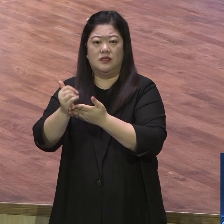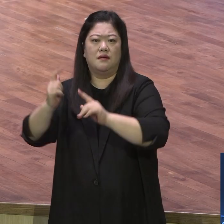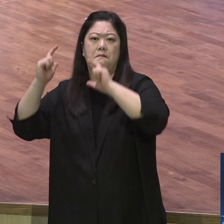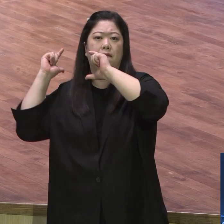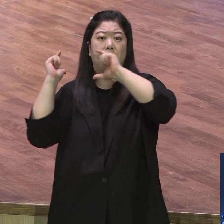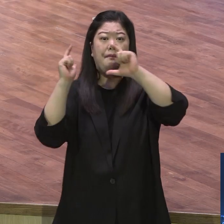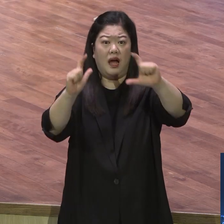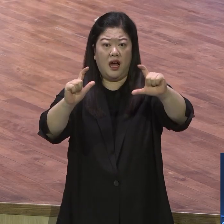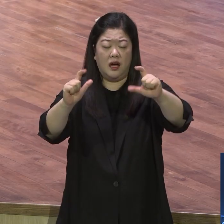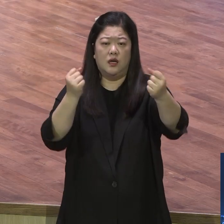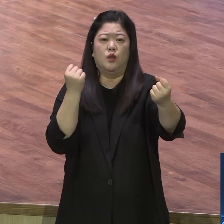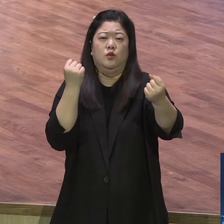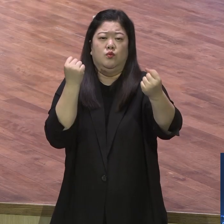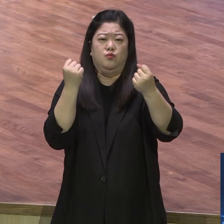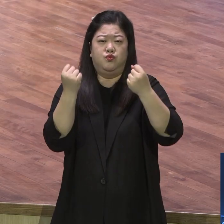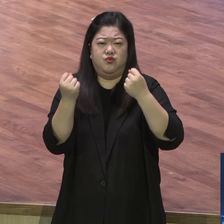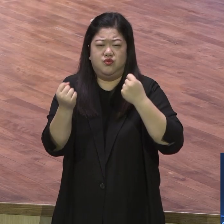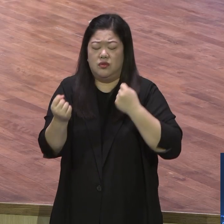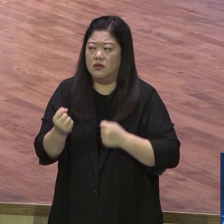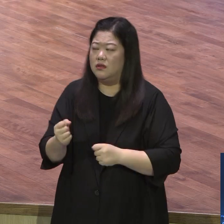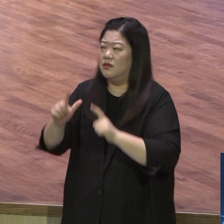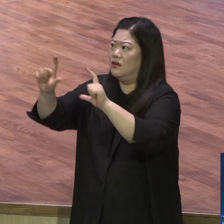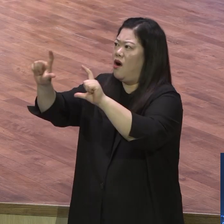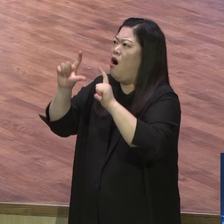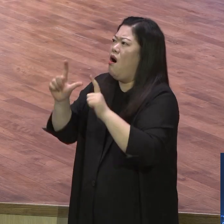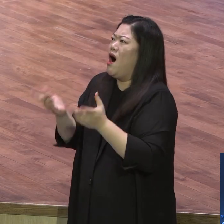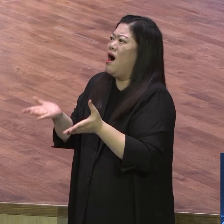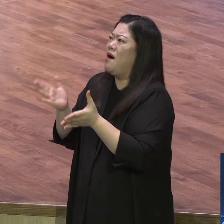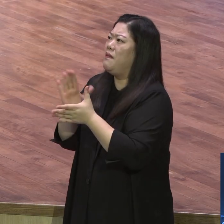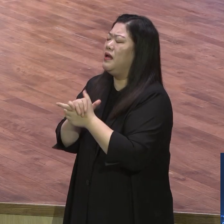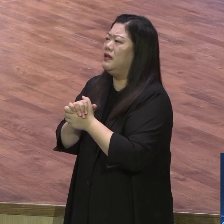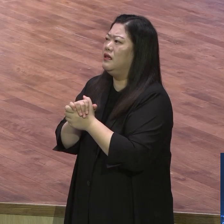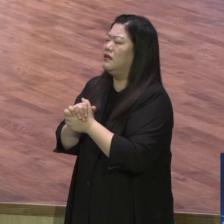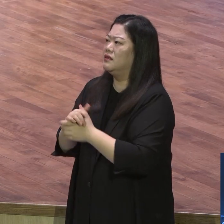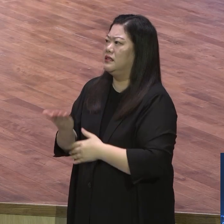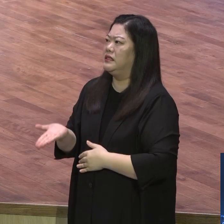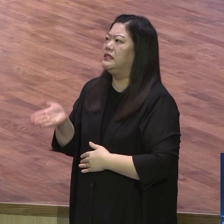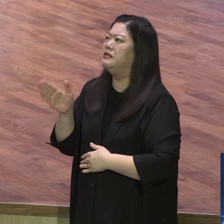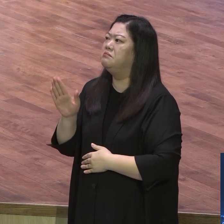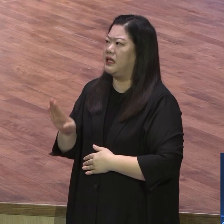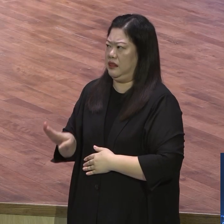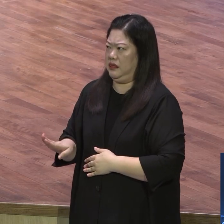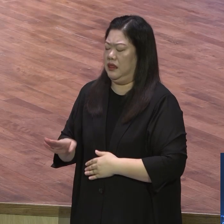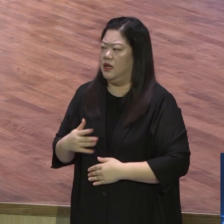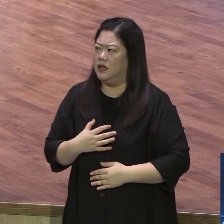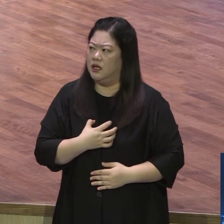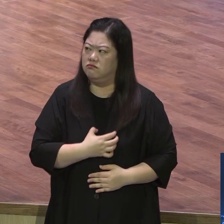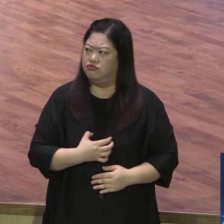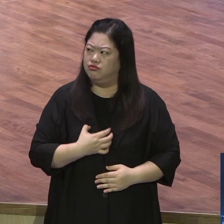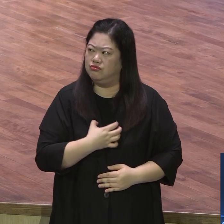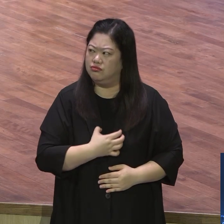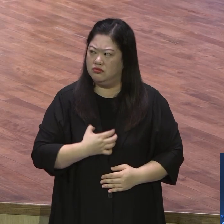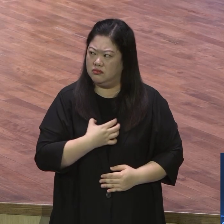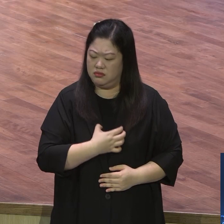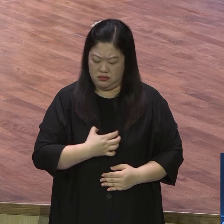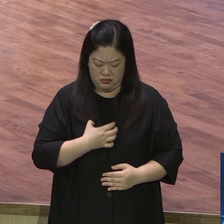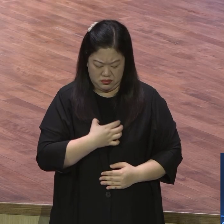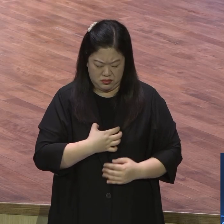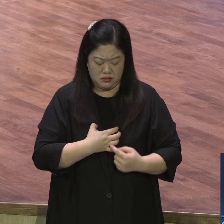여러분들은 왜 계속 근심하고 두려워하고 입에 입만 열면 부정적인 말하고 왜 그렇게